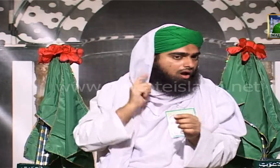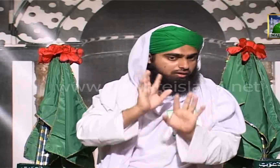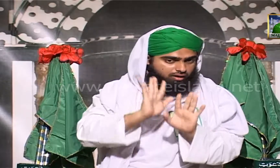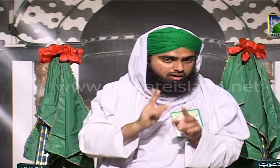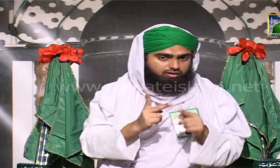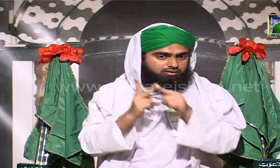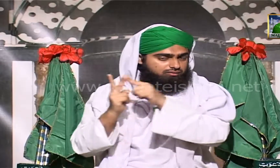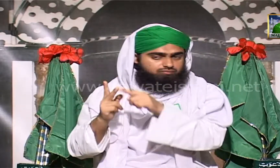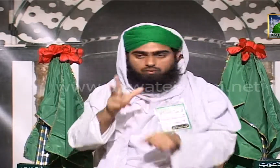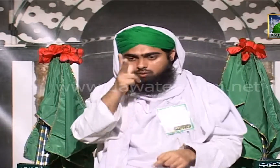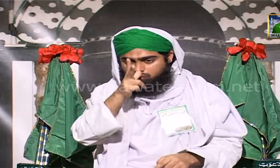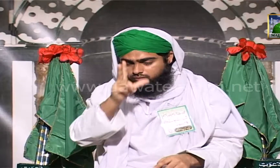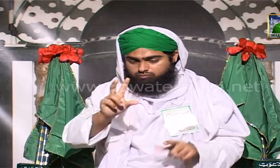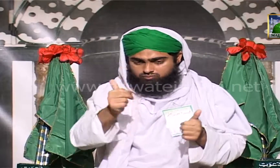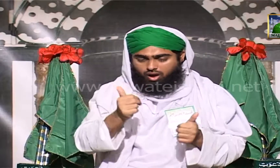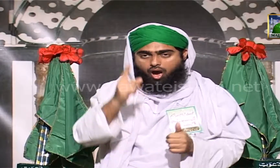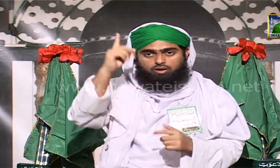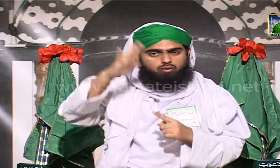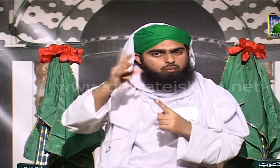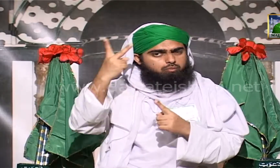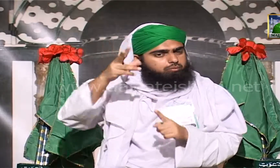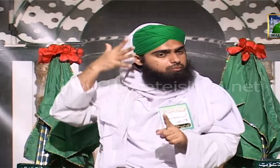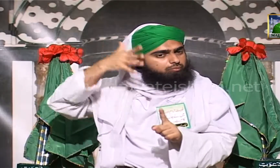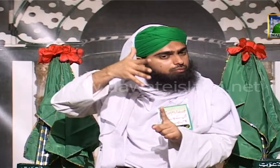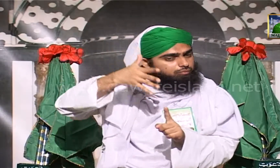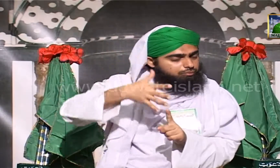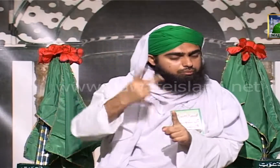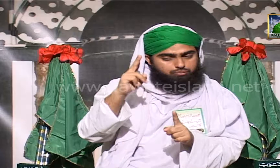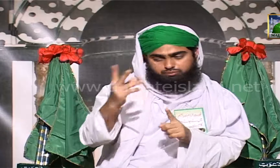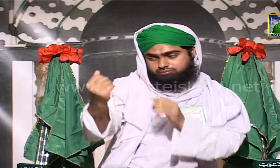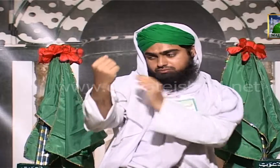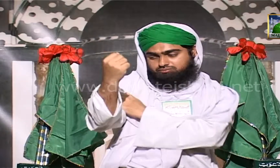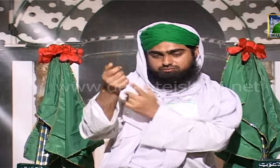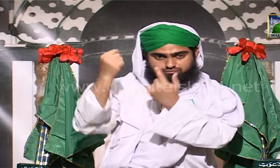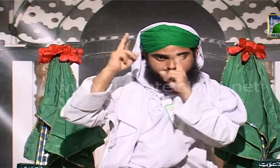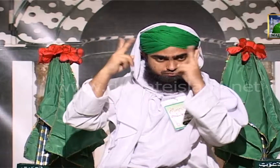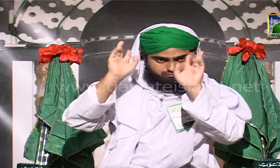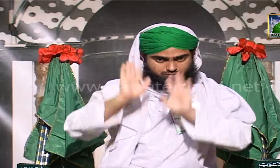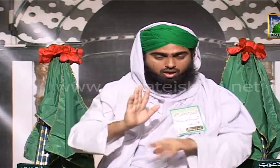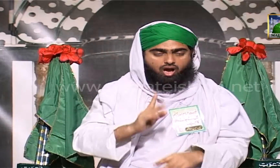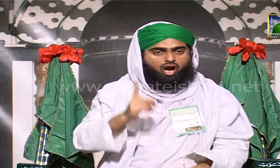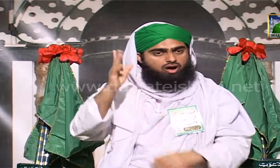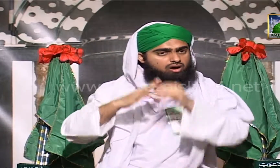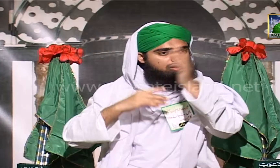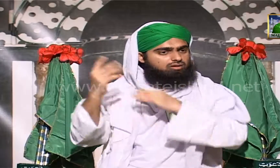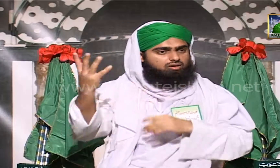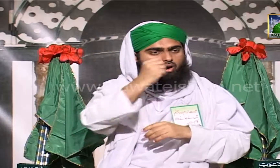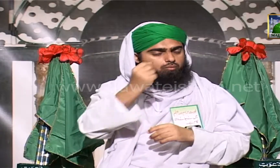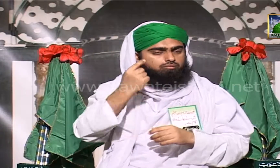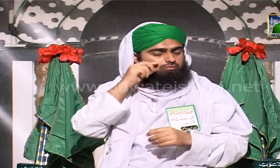تو اللہ آنکھ بن جاتا ہے، تو اللہ تعالیٰ آنکھ کے اندر اتر گیا یہ مانا نہیں، یعنی اللہ تعالیٰ نے اس میں بہت زیادہ بے